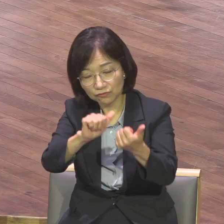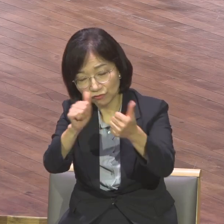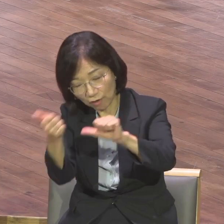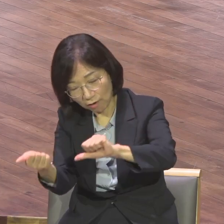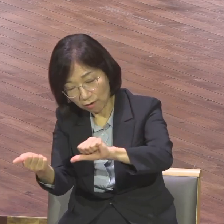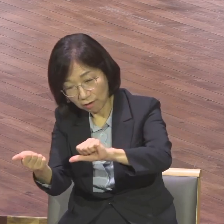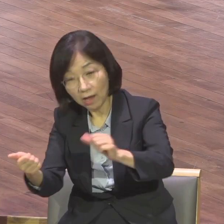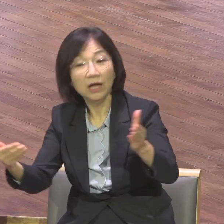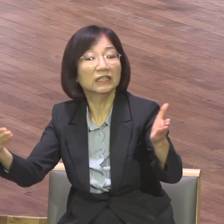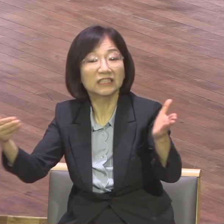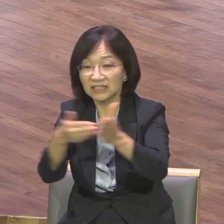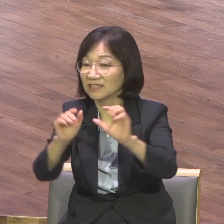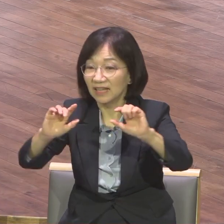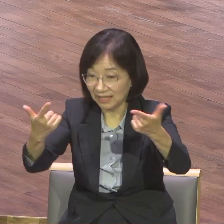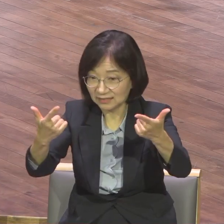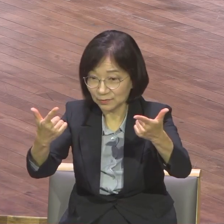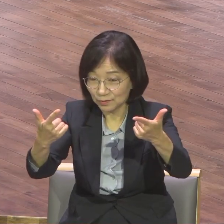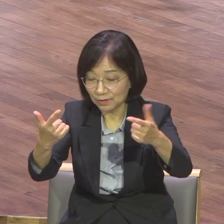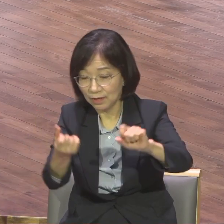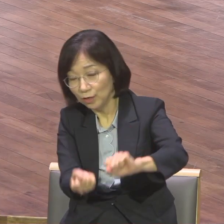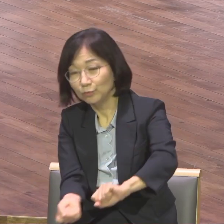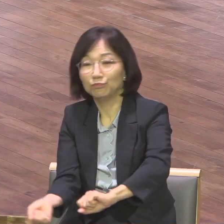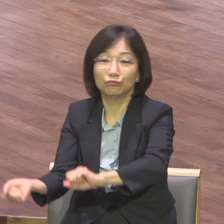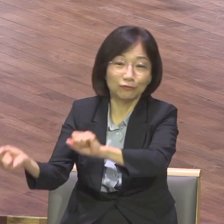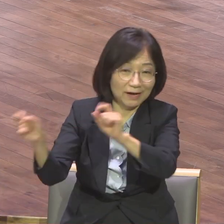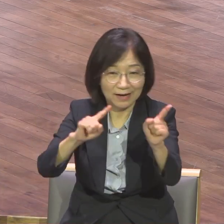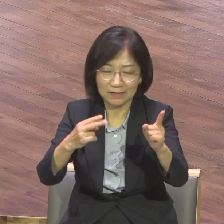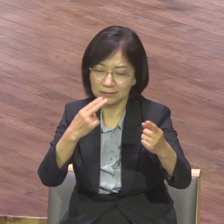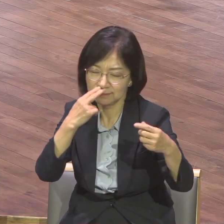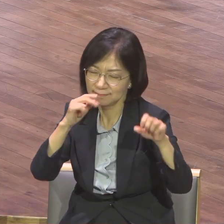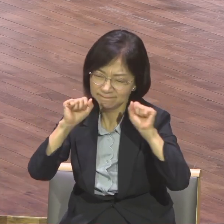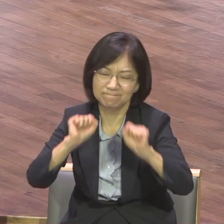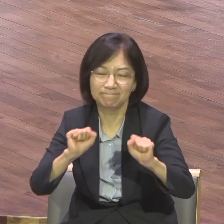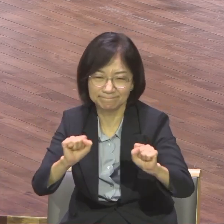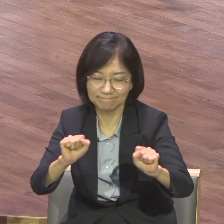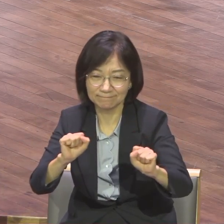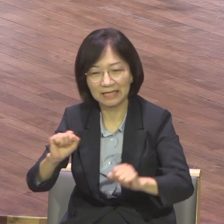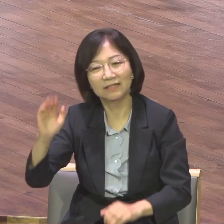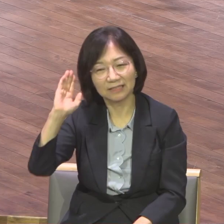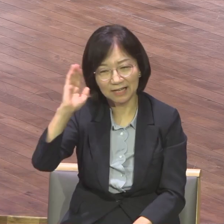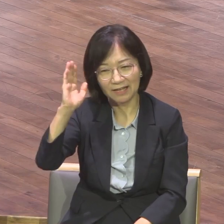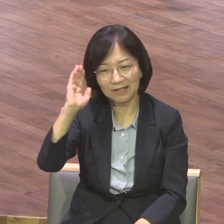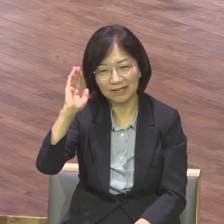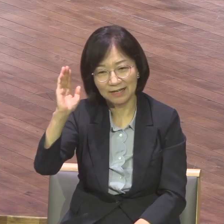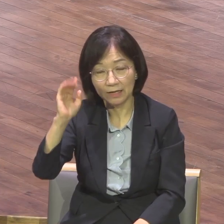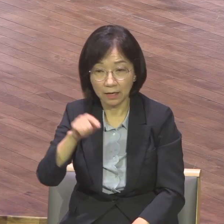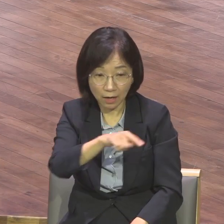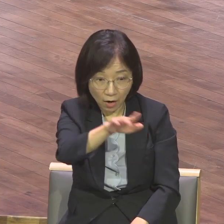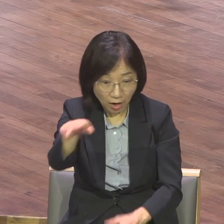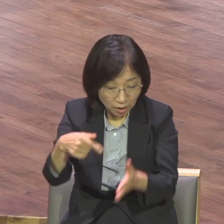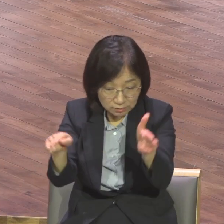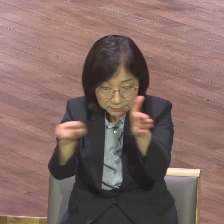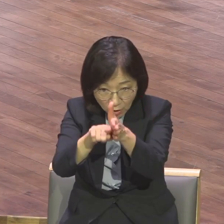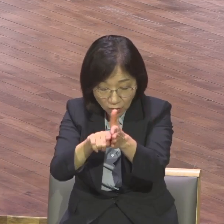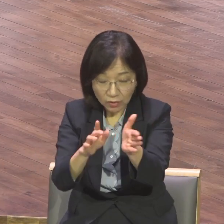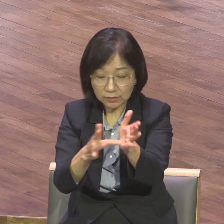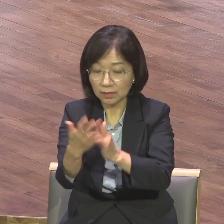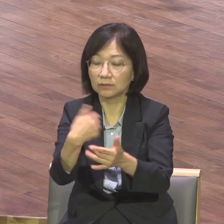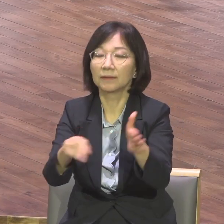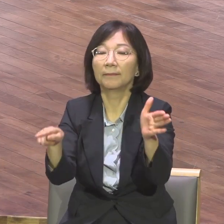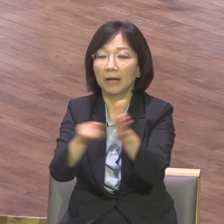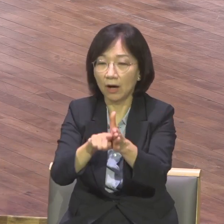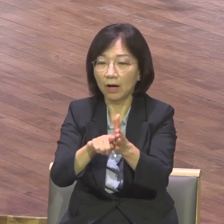아니라 부활해서 다시 살아나셨다. 그래서 이분을 믿을 때, 이 예수를 믿을